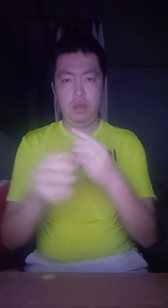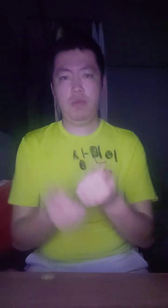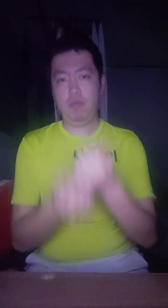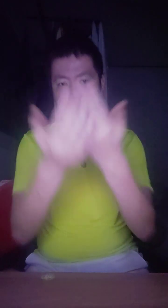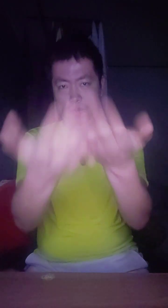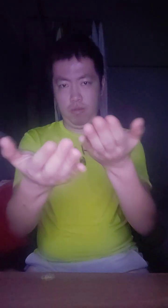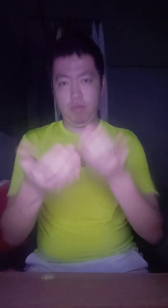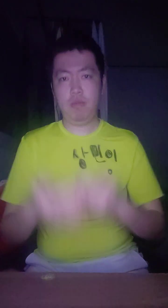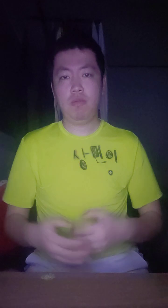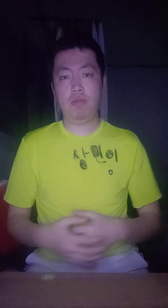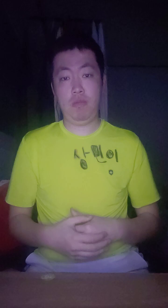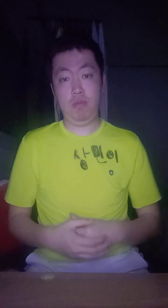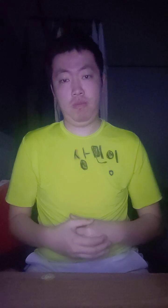보도입니다.